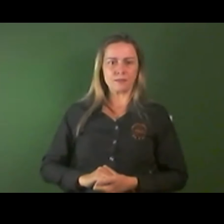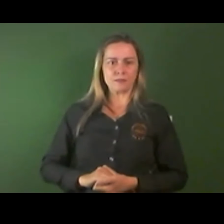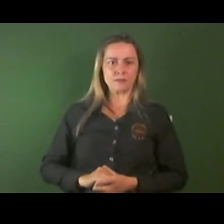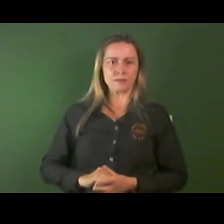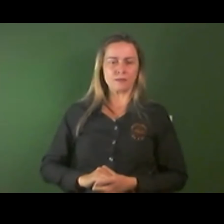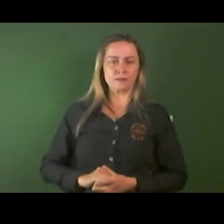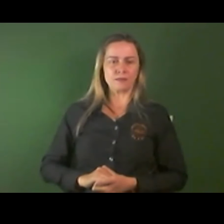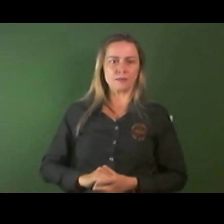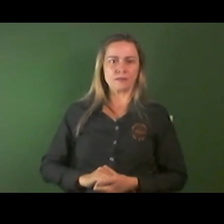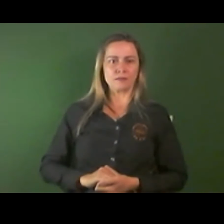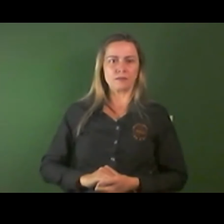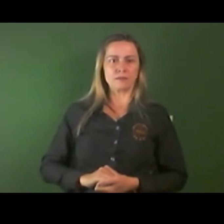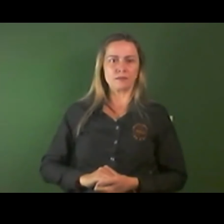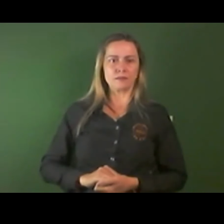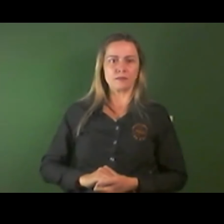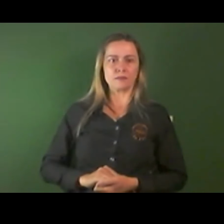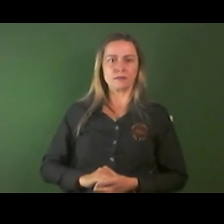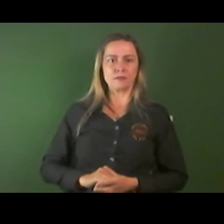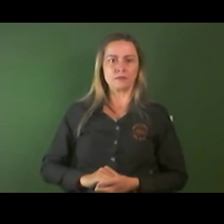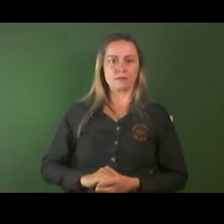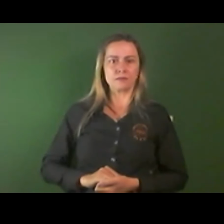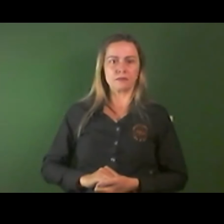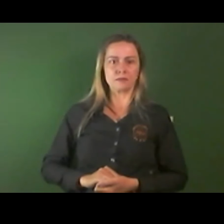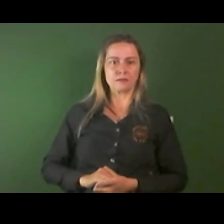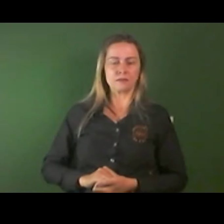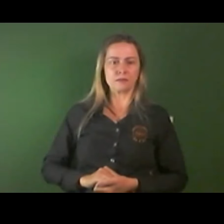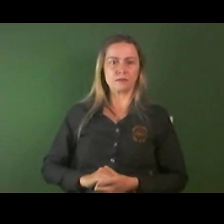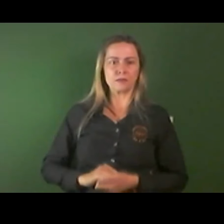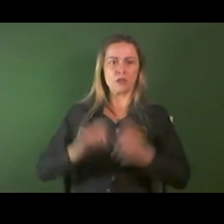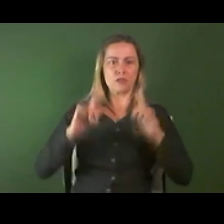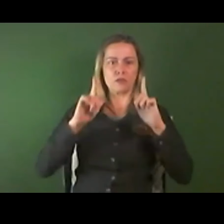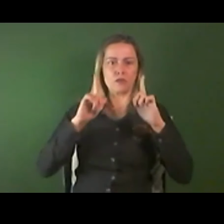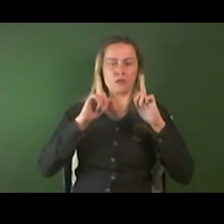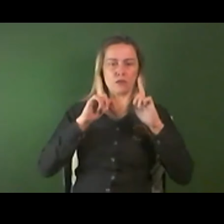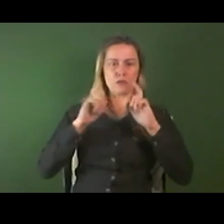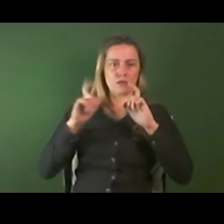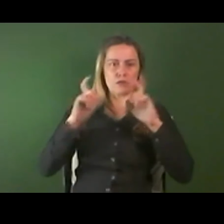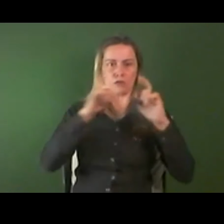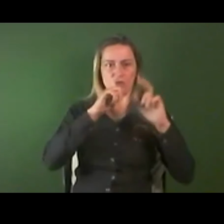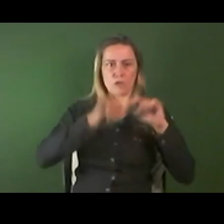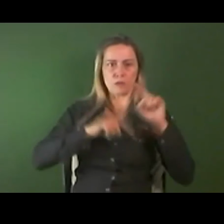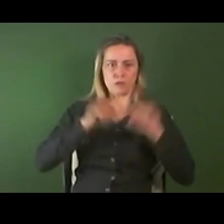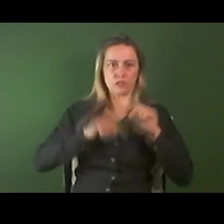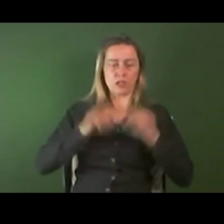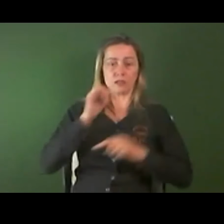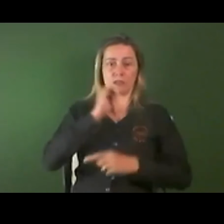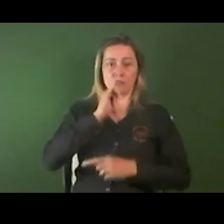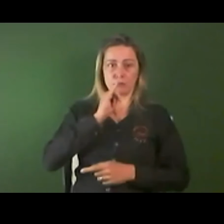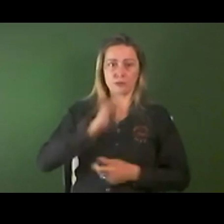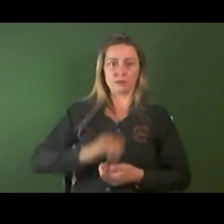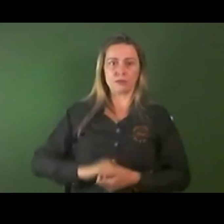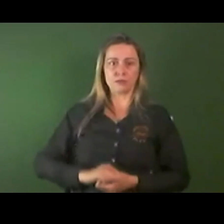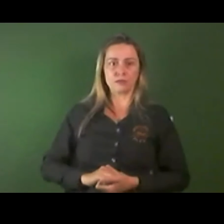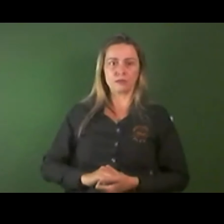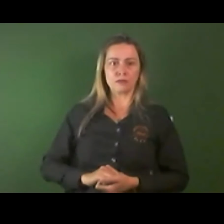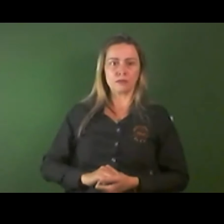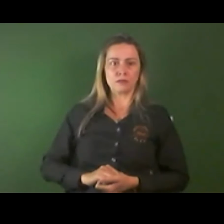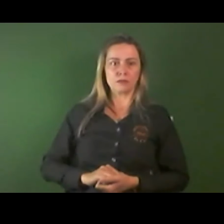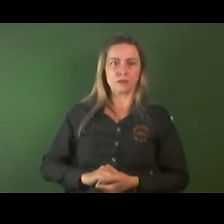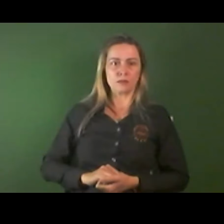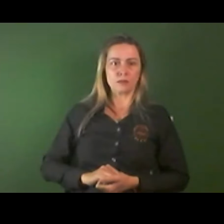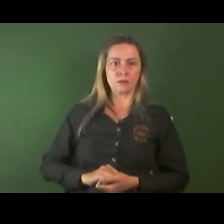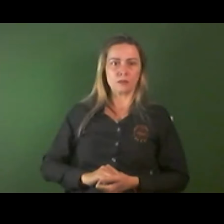Então, o trabalho dela sobre a bomba é isso aqui. Ela vai fotografar um objeto como esse, Mas a coisa mais impressionante, ela